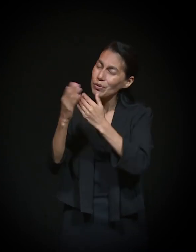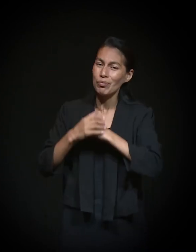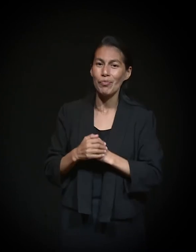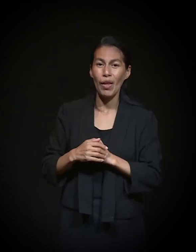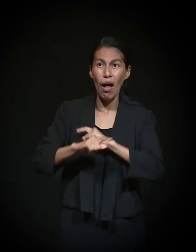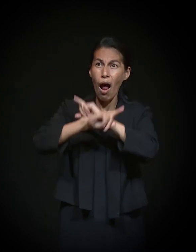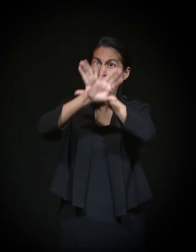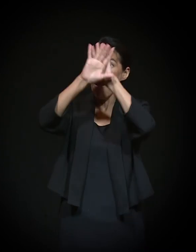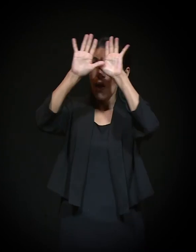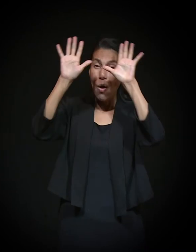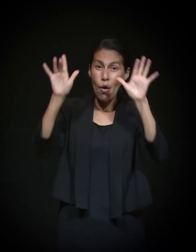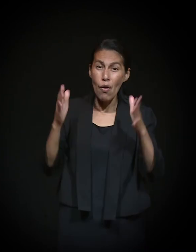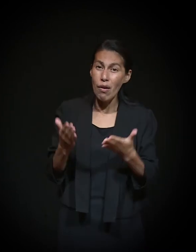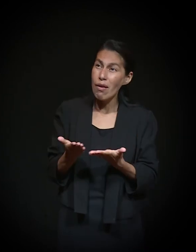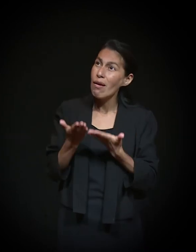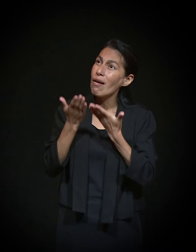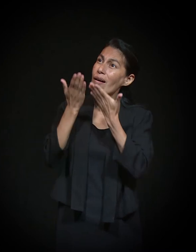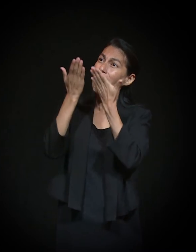tengamos que